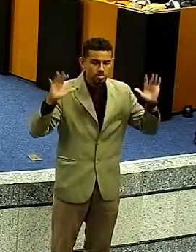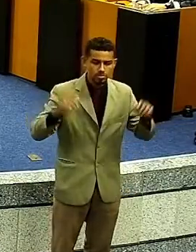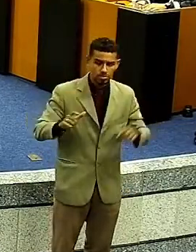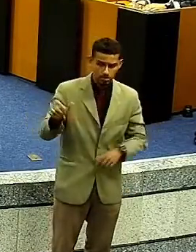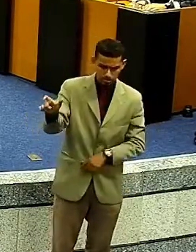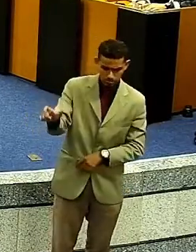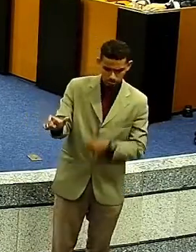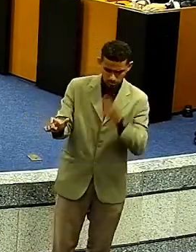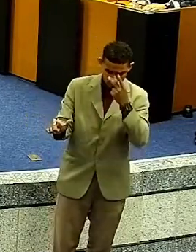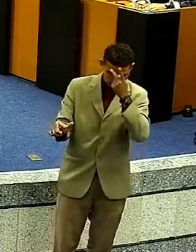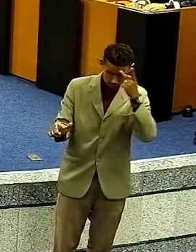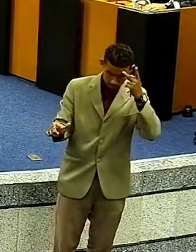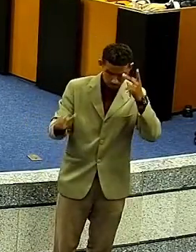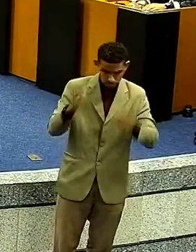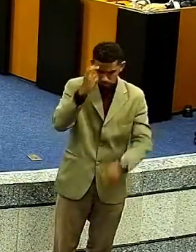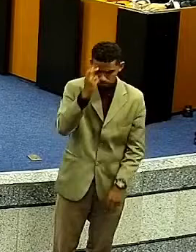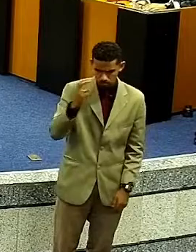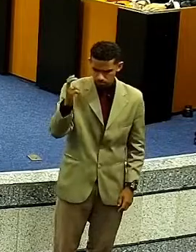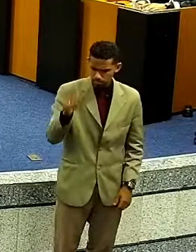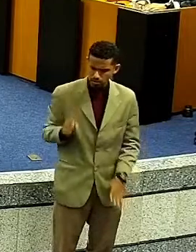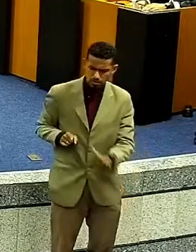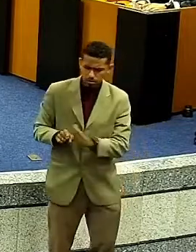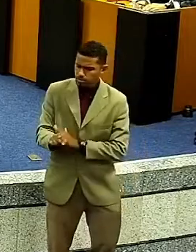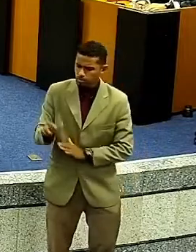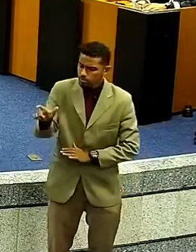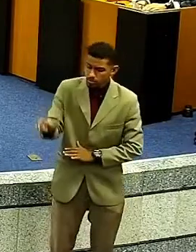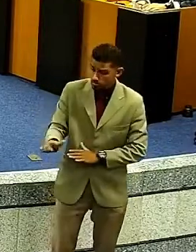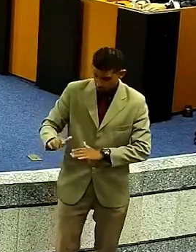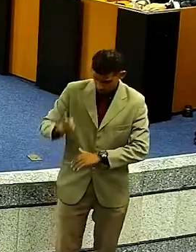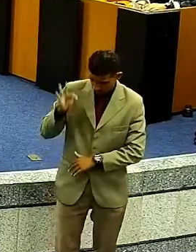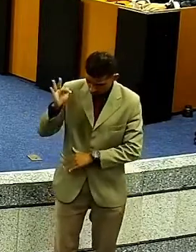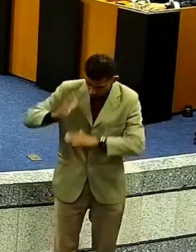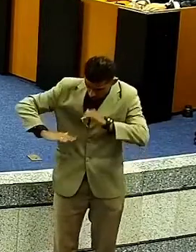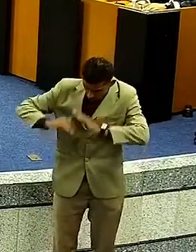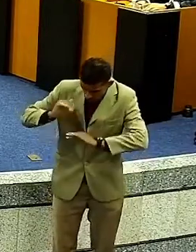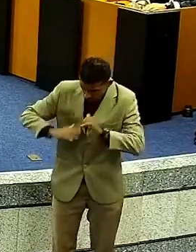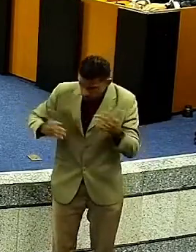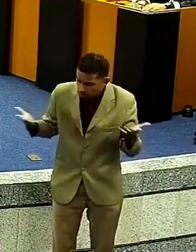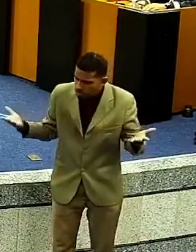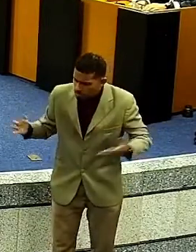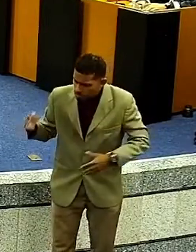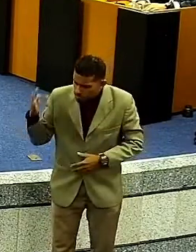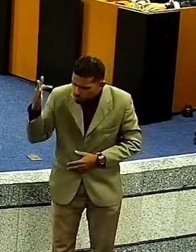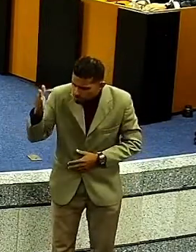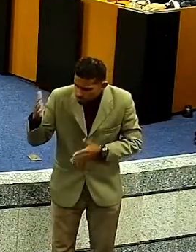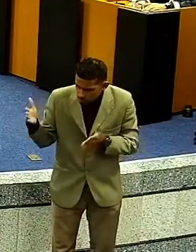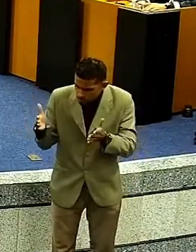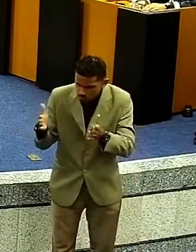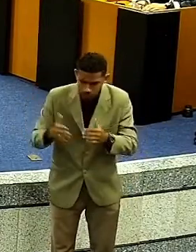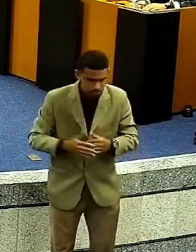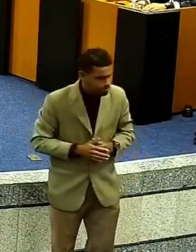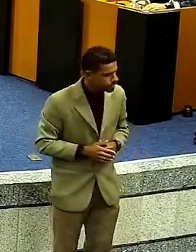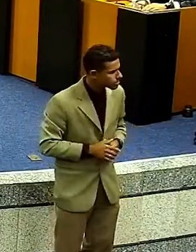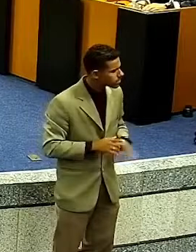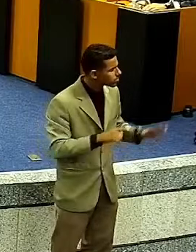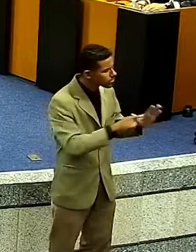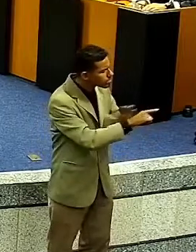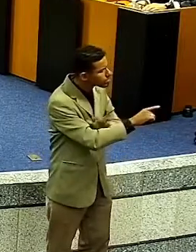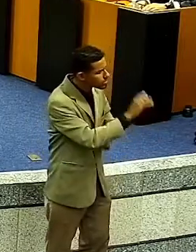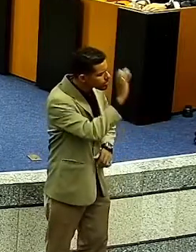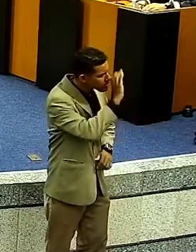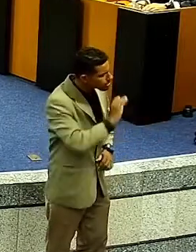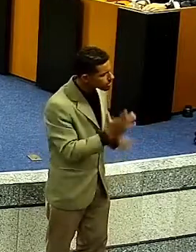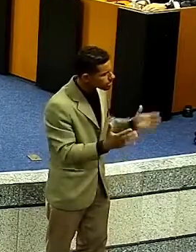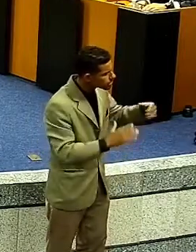cidadão sobre que seguir e ele pergunta então o cidadão o que que Senor me aconselha